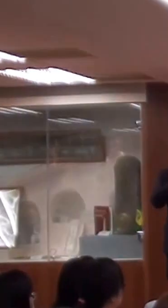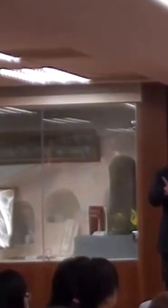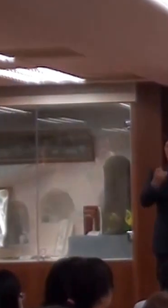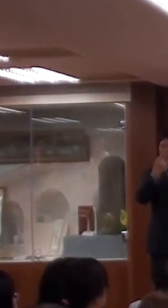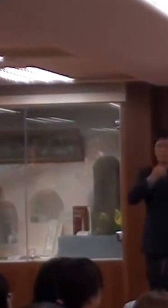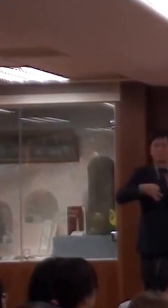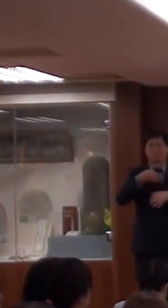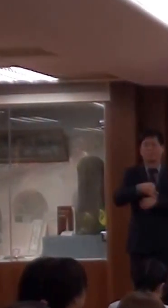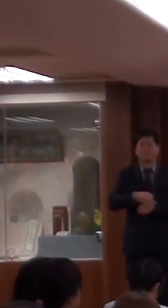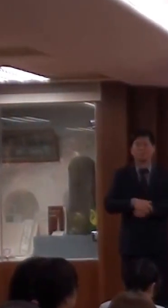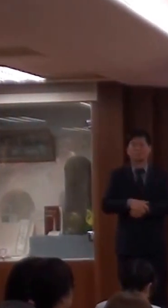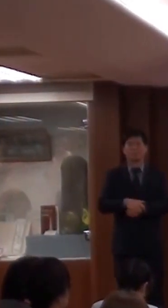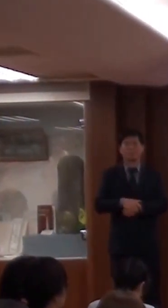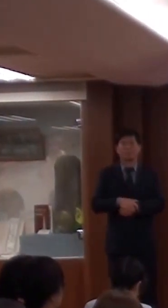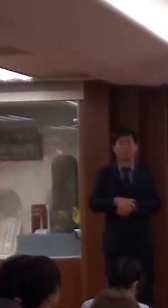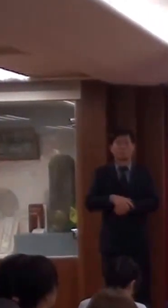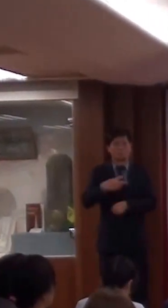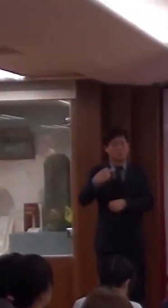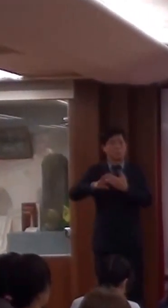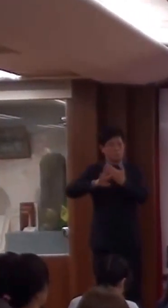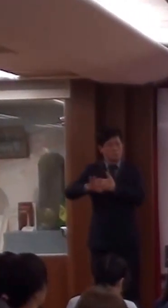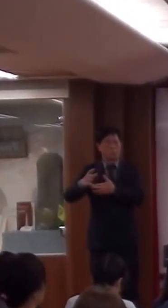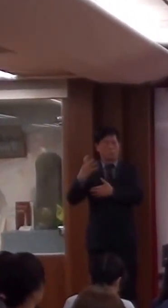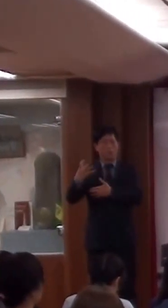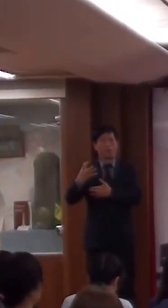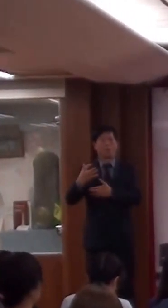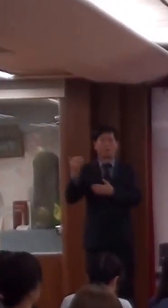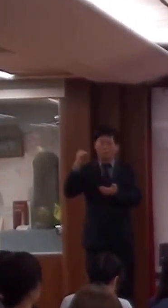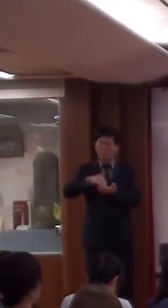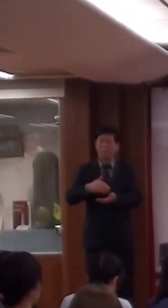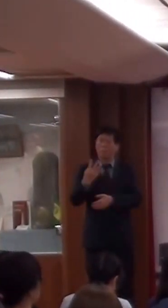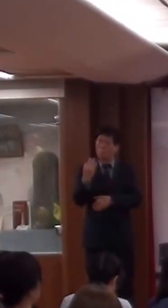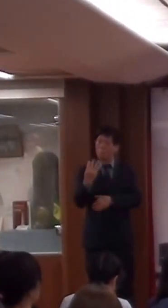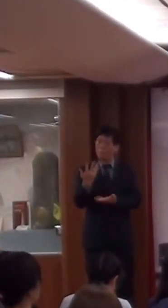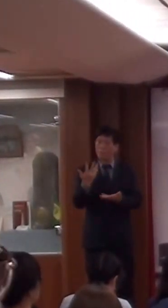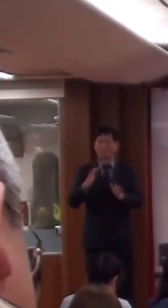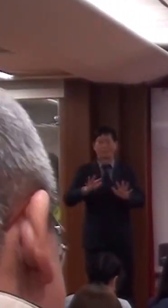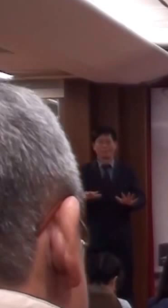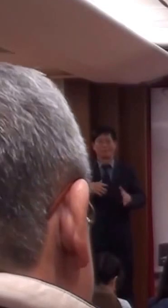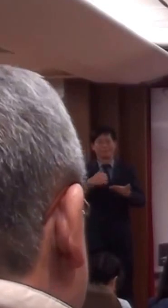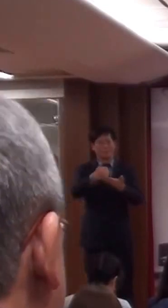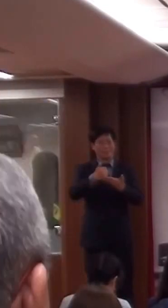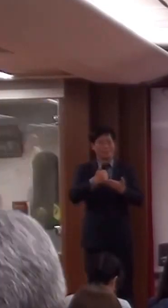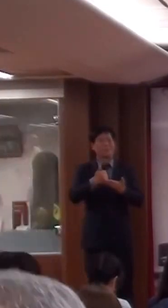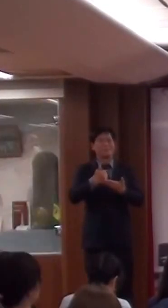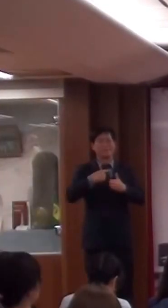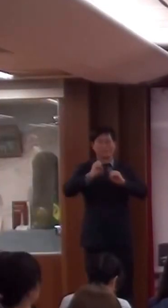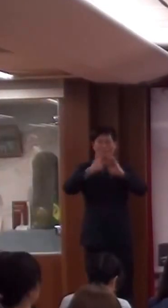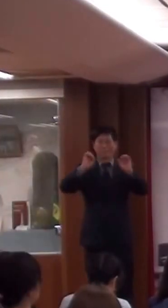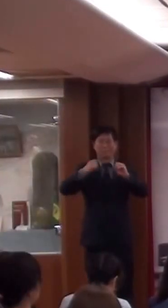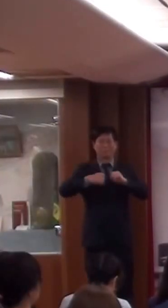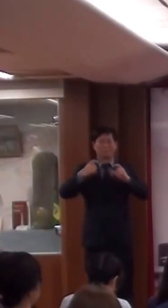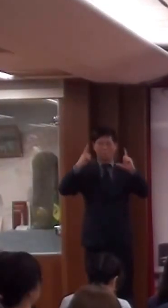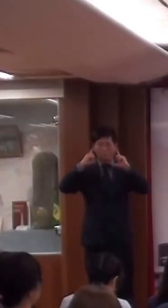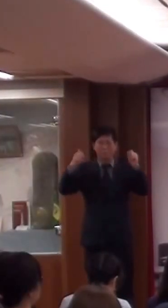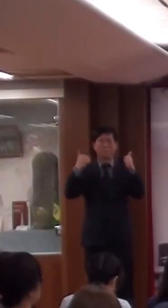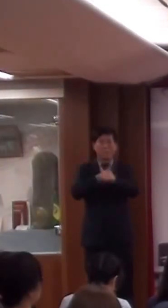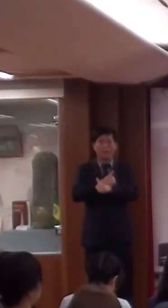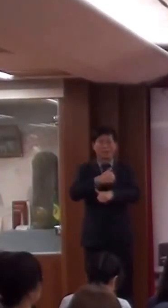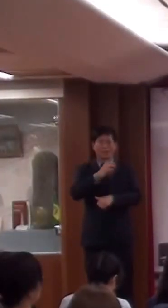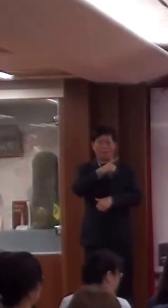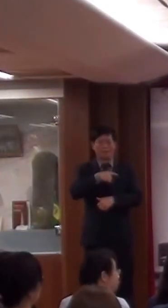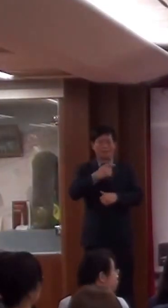式之外哦，其实还有非常非常的多哦。那到底有多多呢？今天就要邀请到我们的宣导大使，就是我